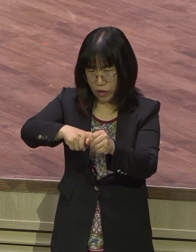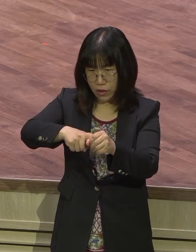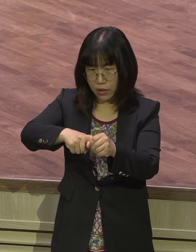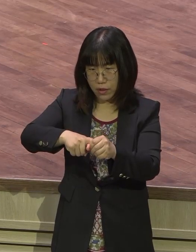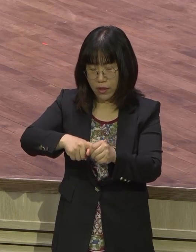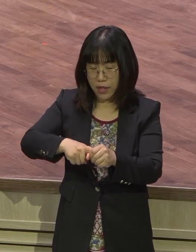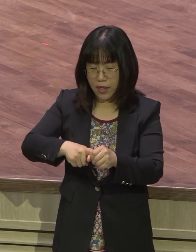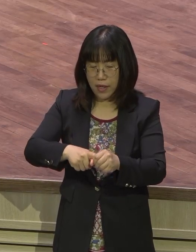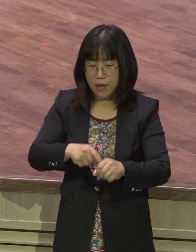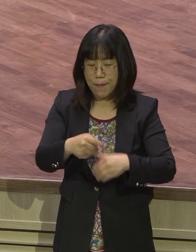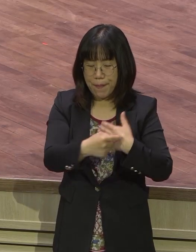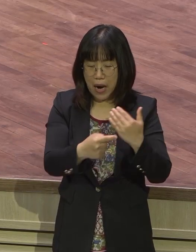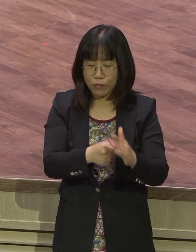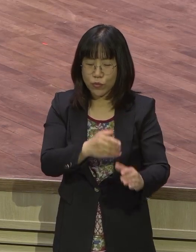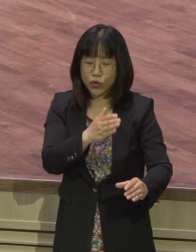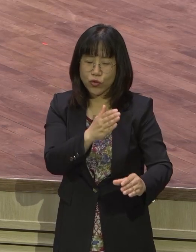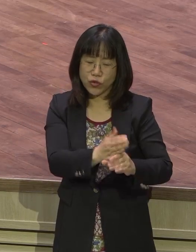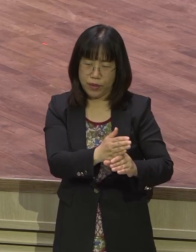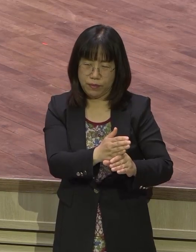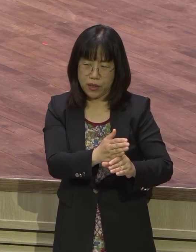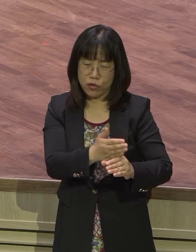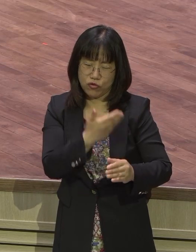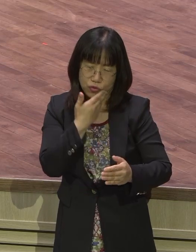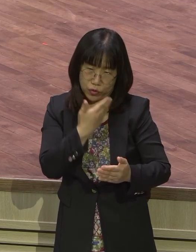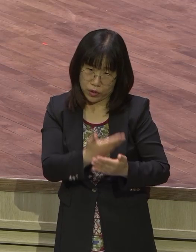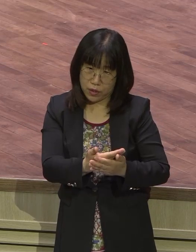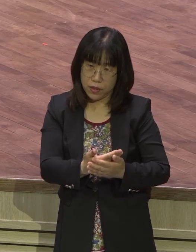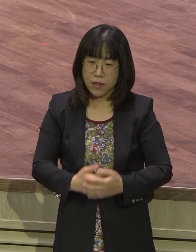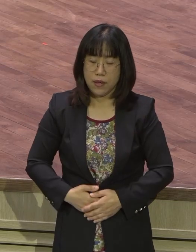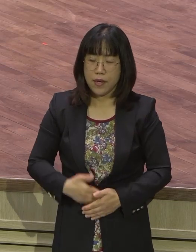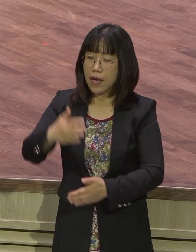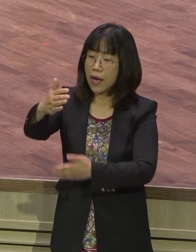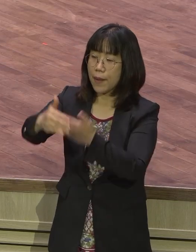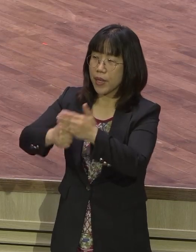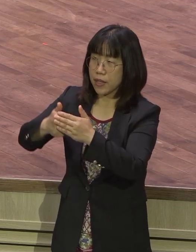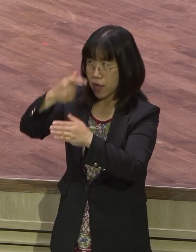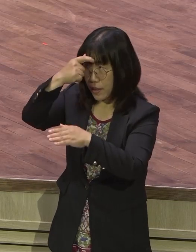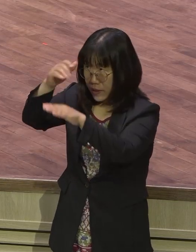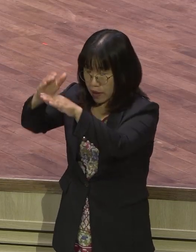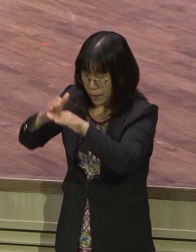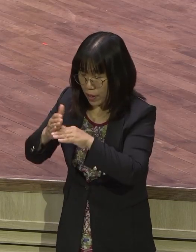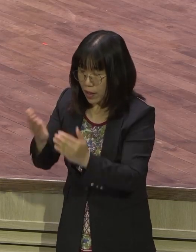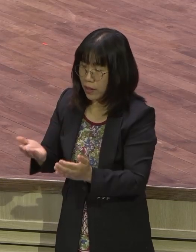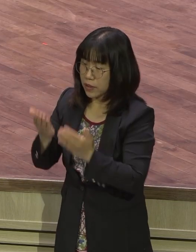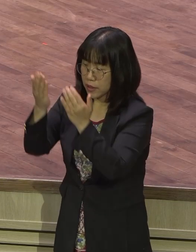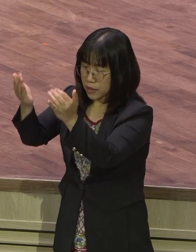드리는 자의 중심이 어떠한 것인지 이 키입니다 하나님께 예배 드리는 자의 중심